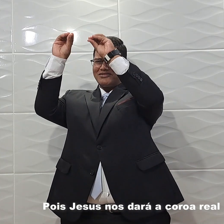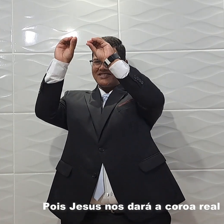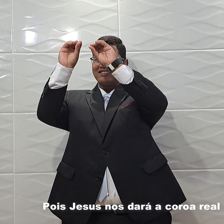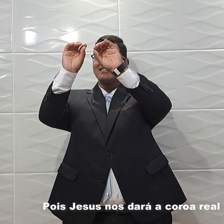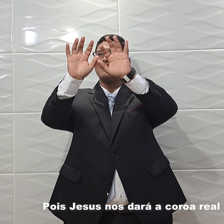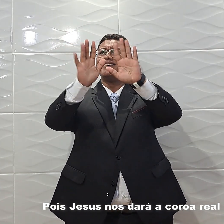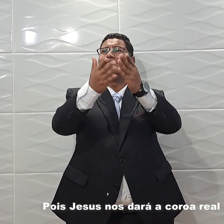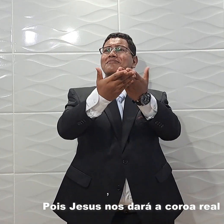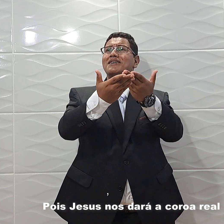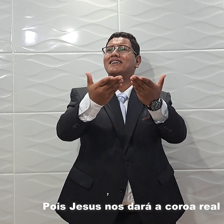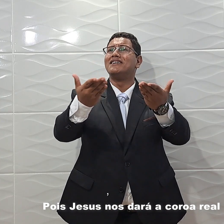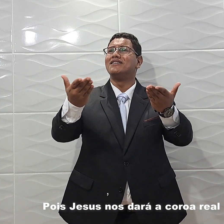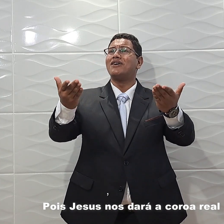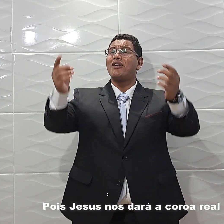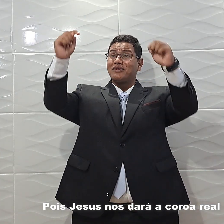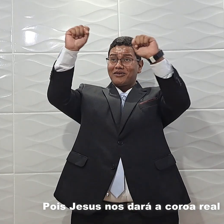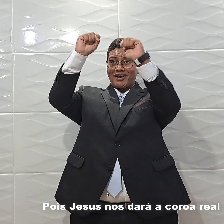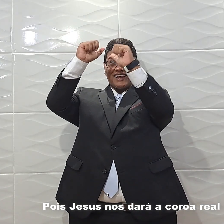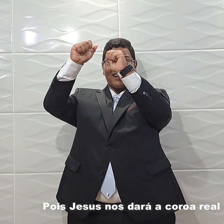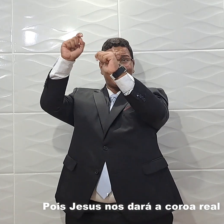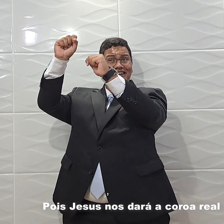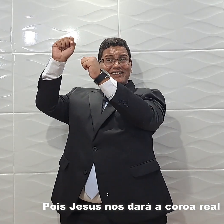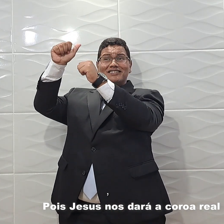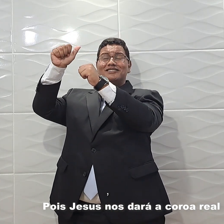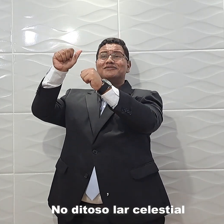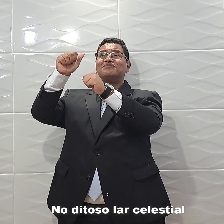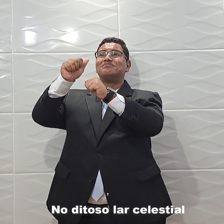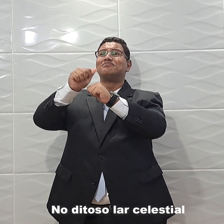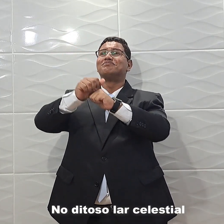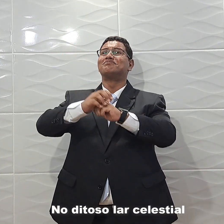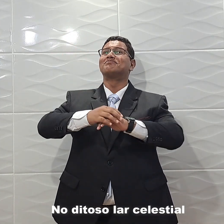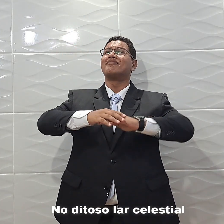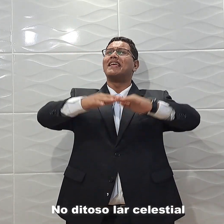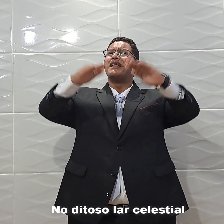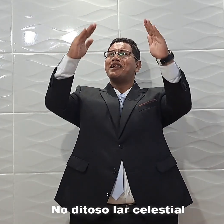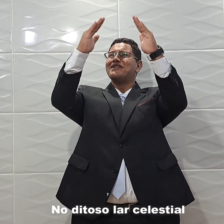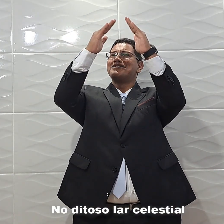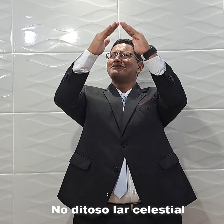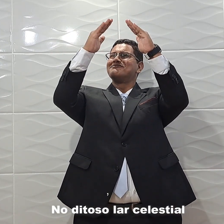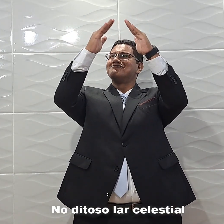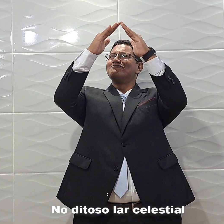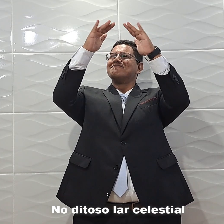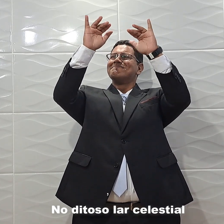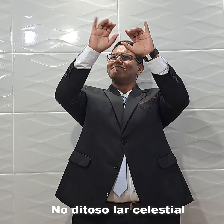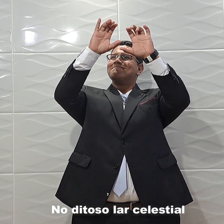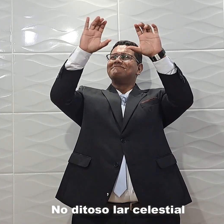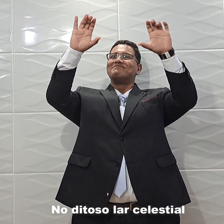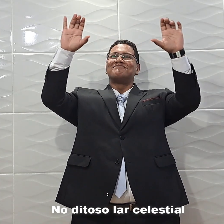coroa real Glutidoso lar celestial